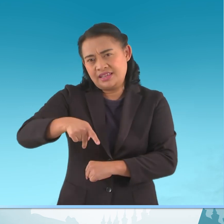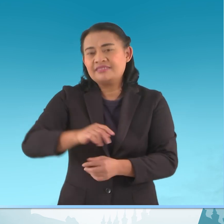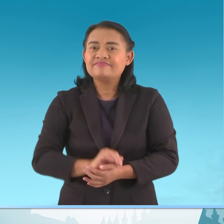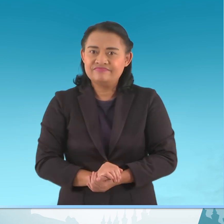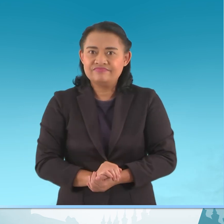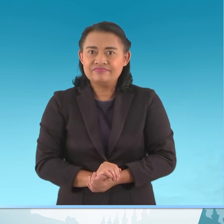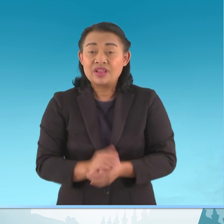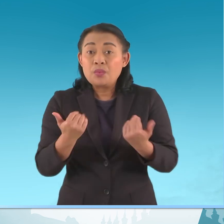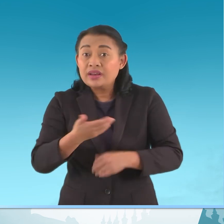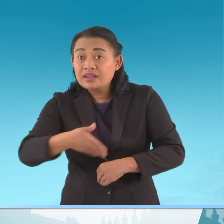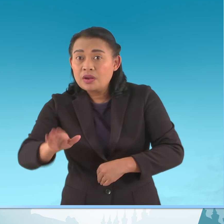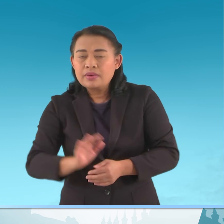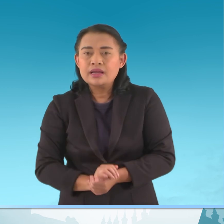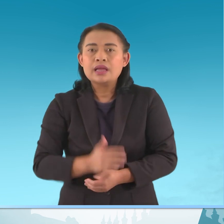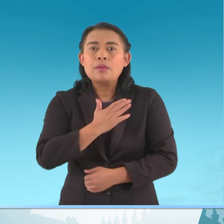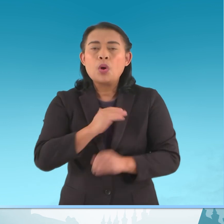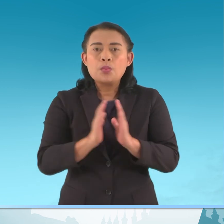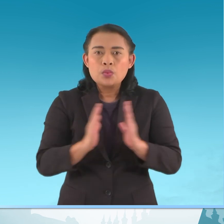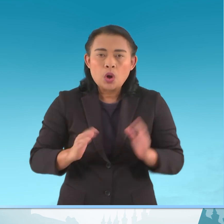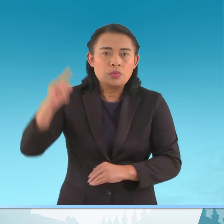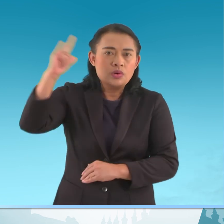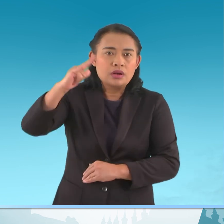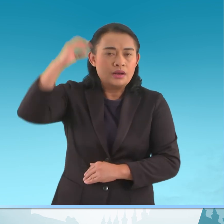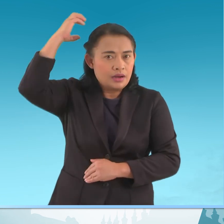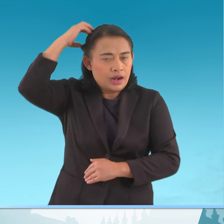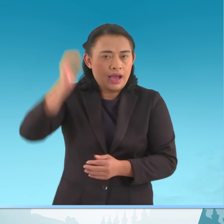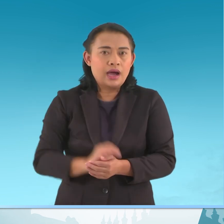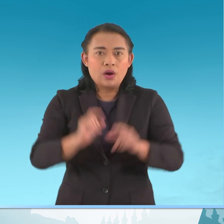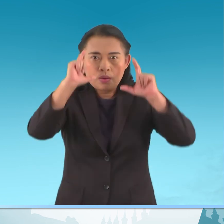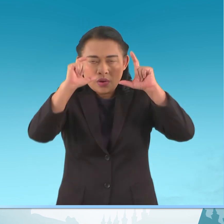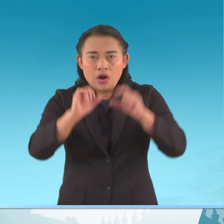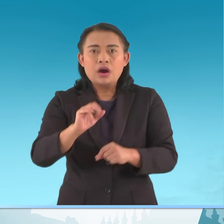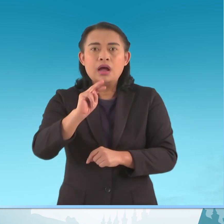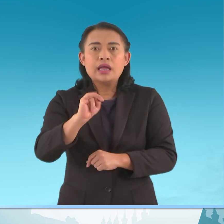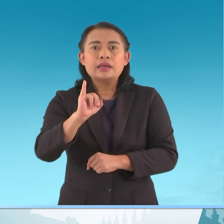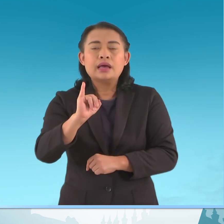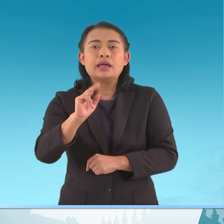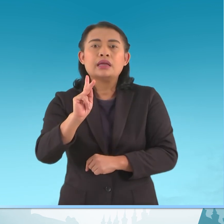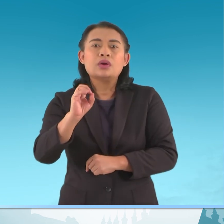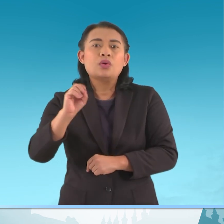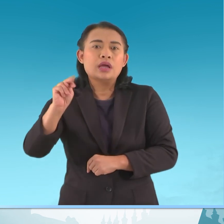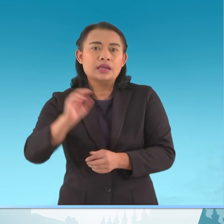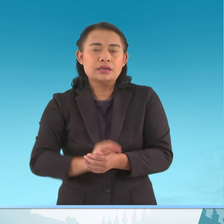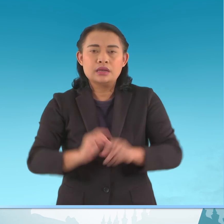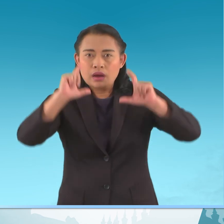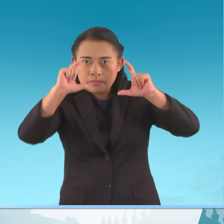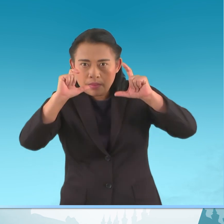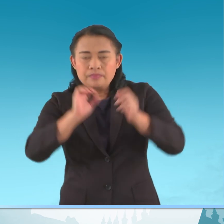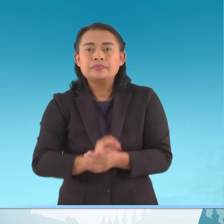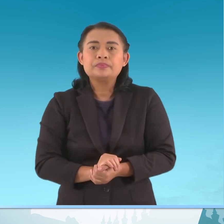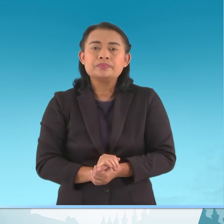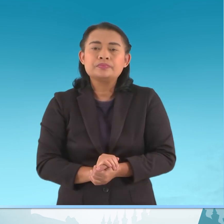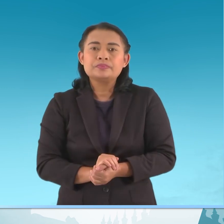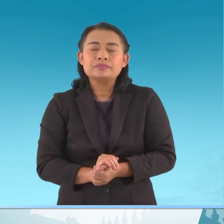นะครับและก่อนจะลากันไปวันนี้ผมขอขอบคุณสายการบินลาวแอร์ไลน์ Nikonเซลส์ประเทศไทยจำกัดโฟโต้ฮัทกรุ๊ปรวมถึงร้านอาหารศาลา